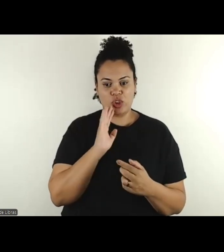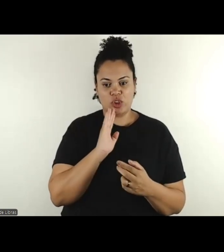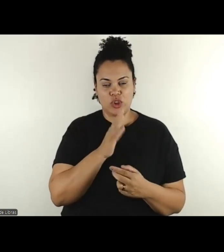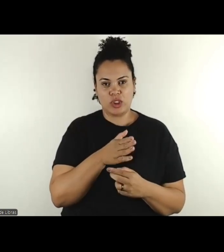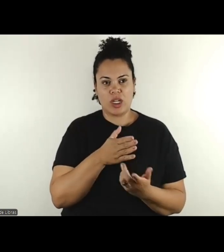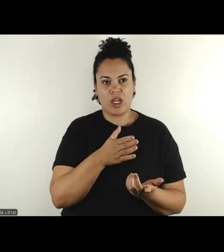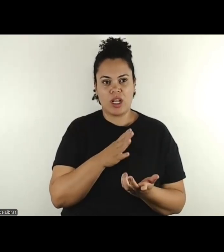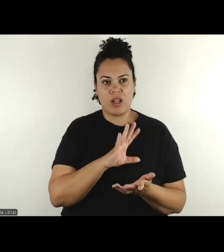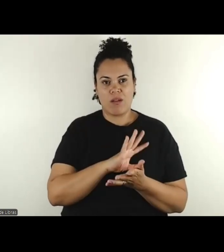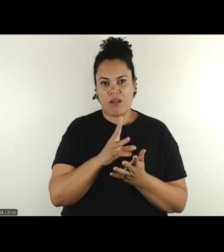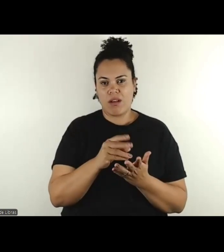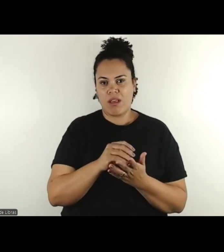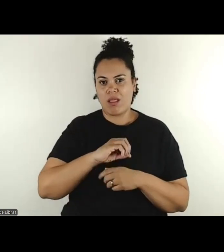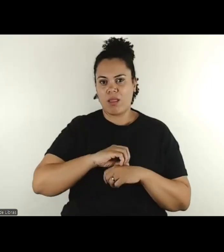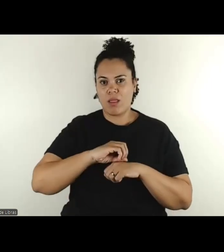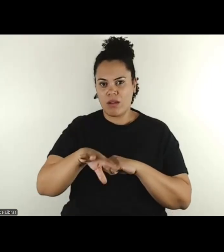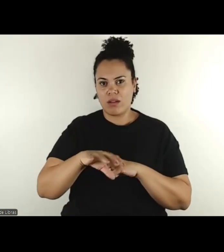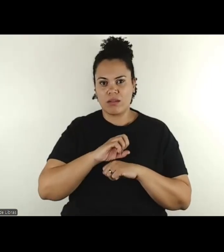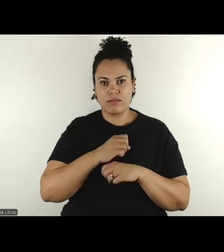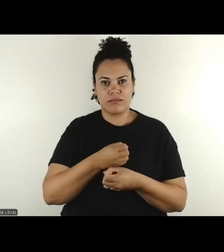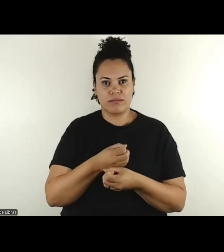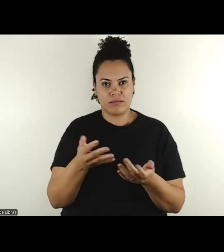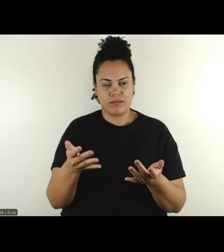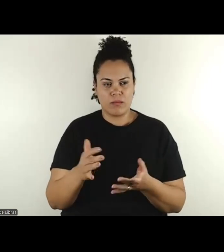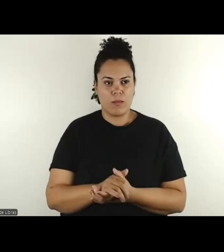CRES, eles podem compartilhar com vocês.